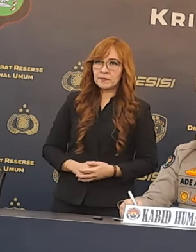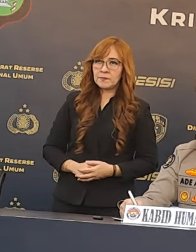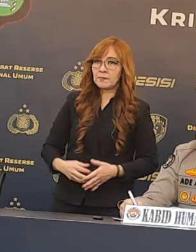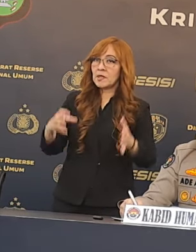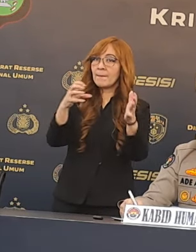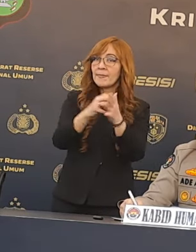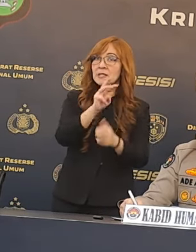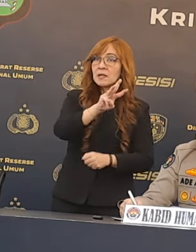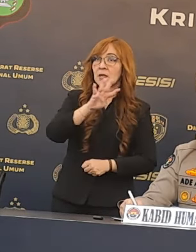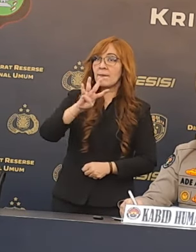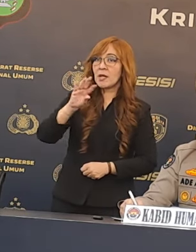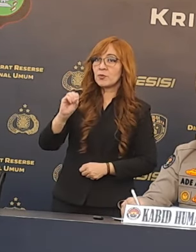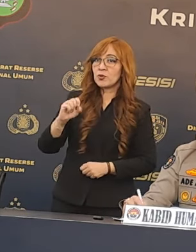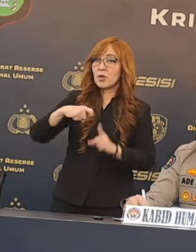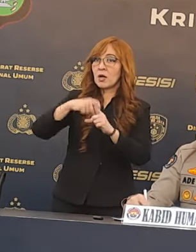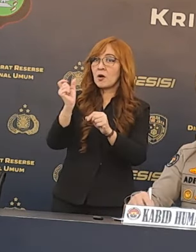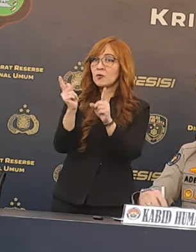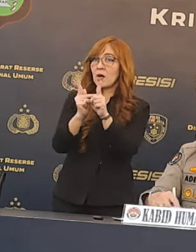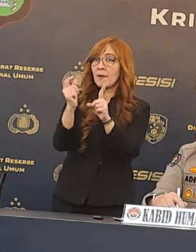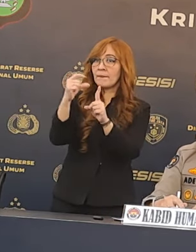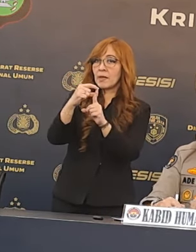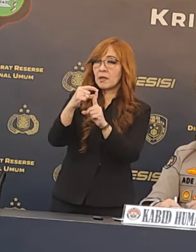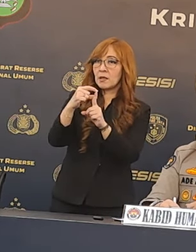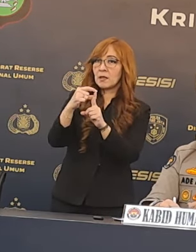Kemudian pasal 340 KUHP,